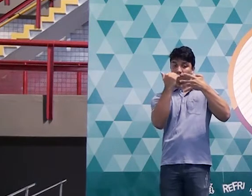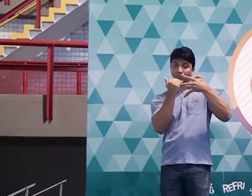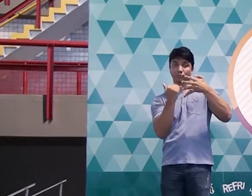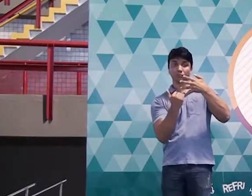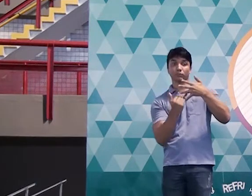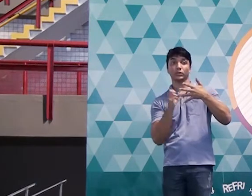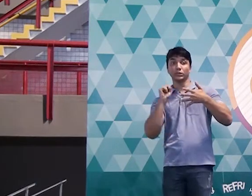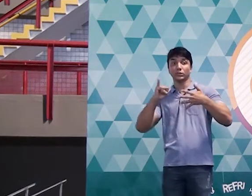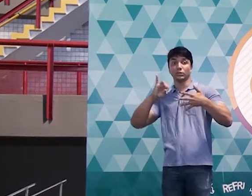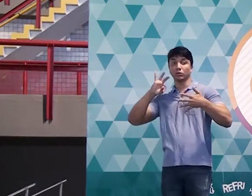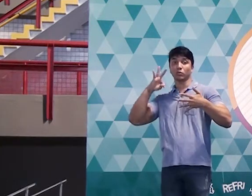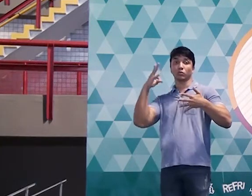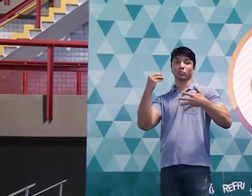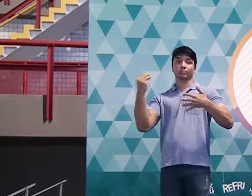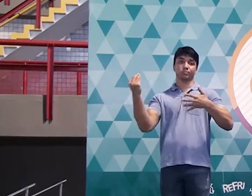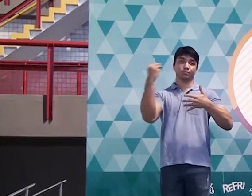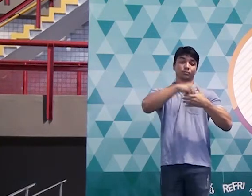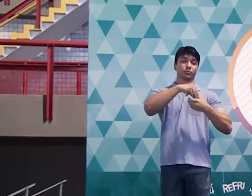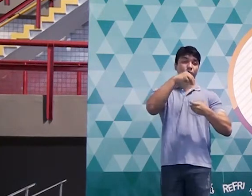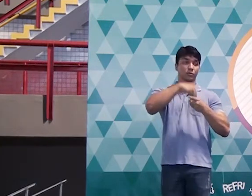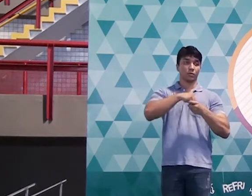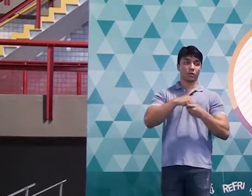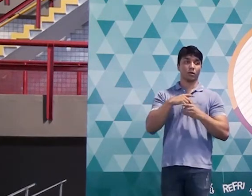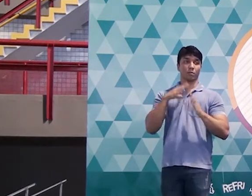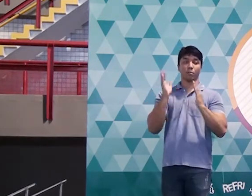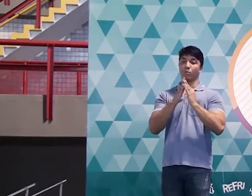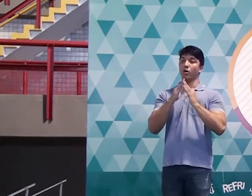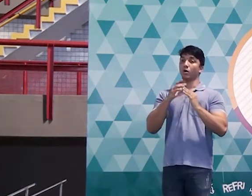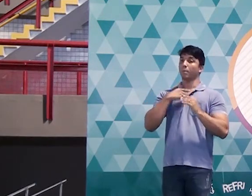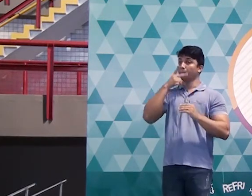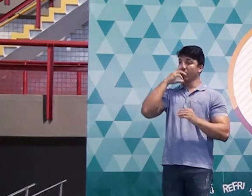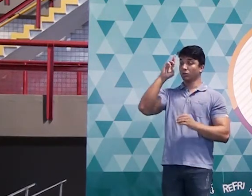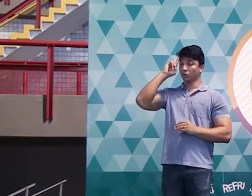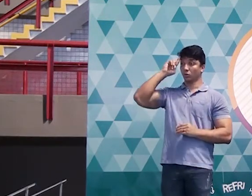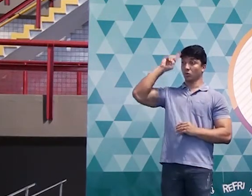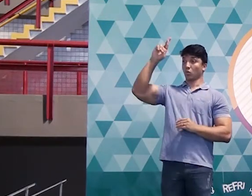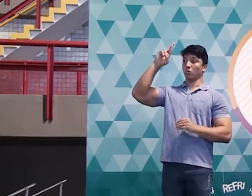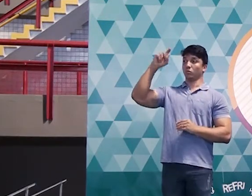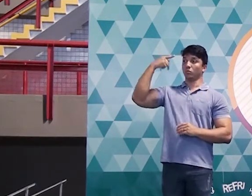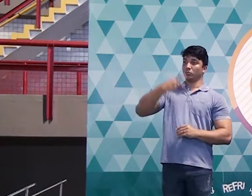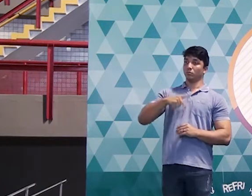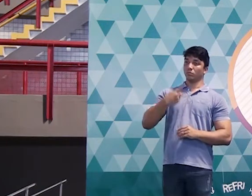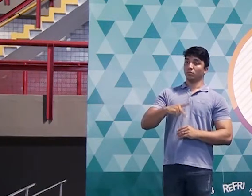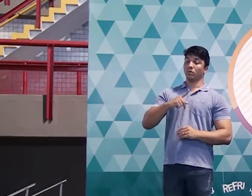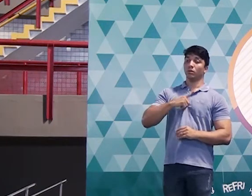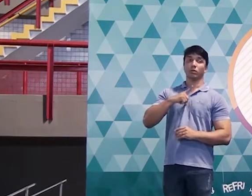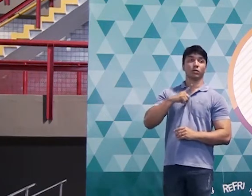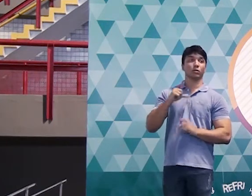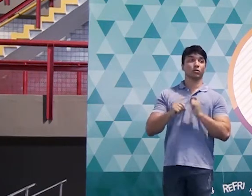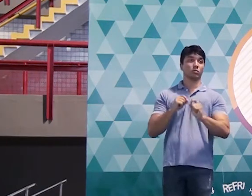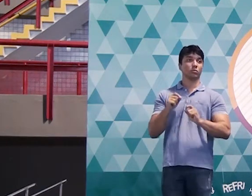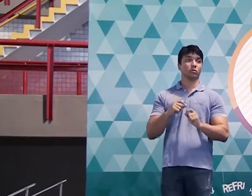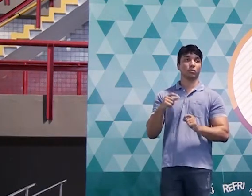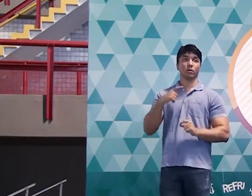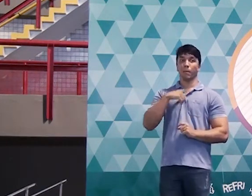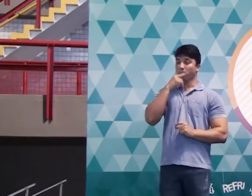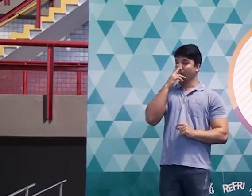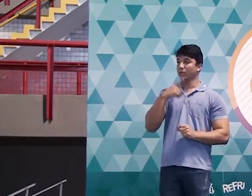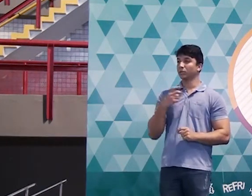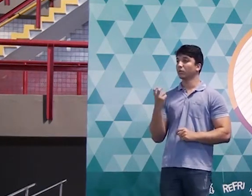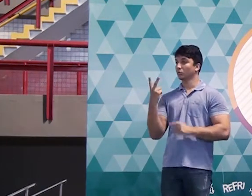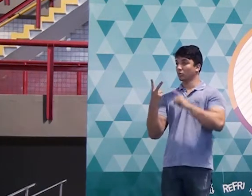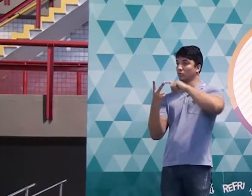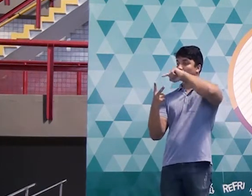morasse aqui e houvesse alguém que era dono dessa terra, tem basicamente 2 donos